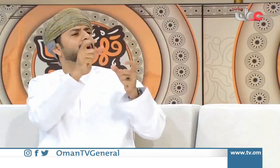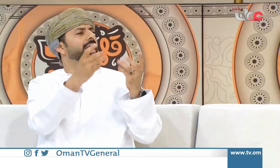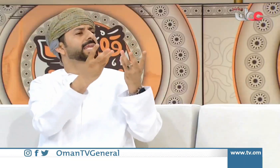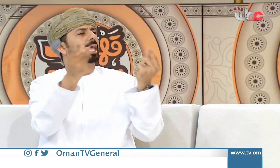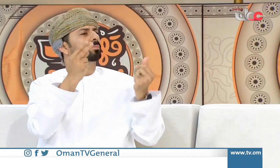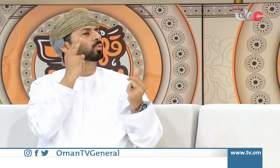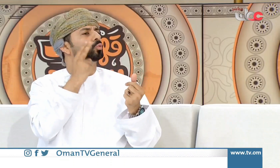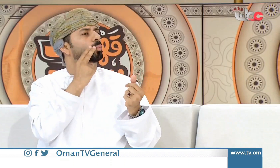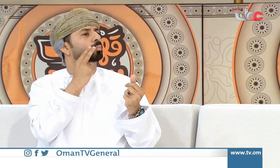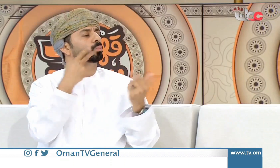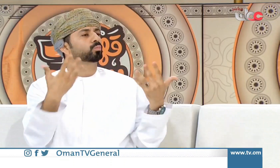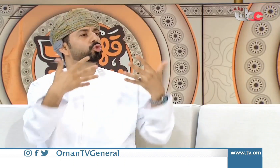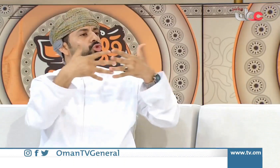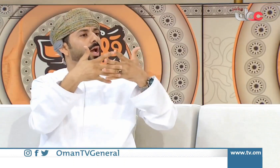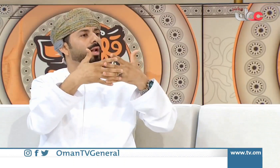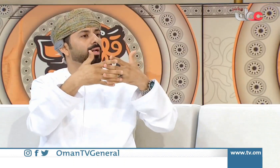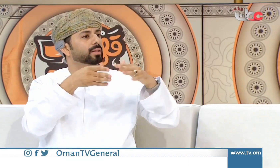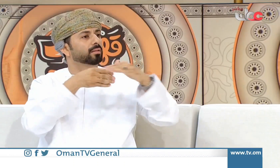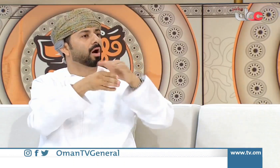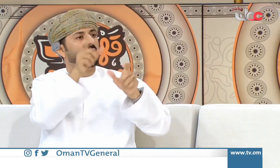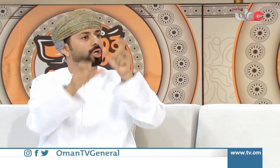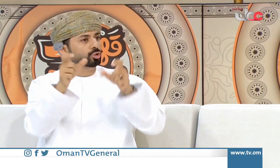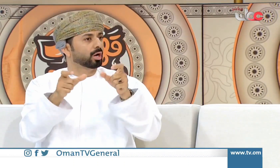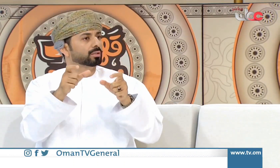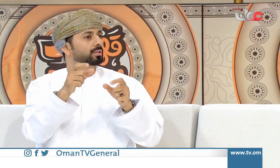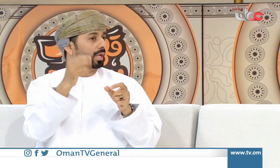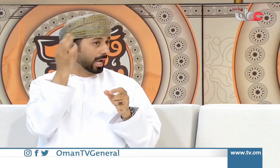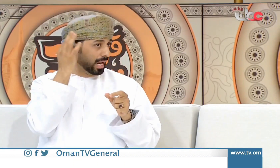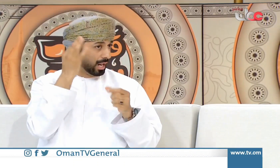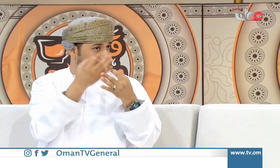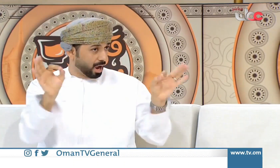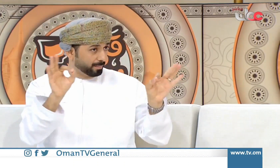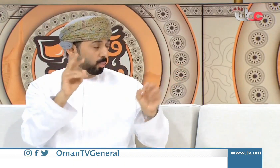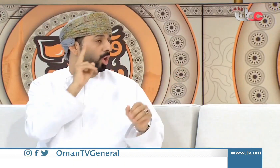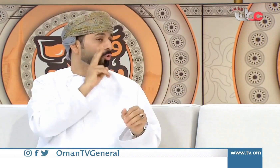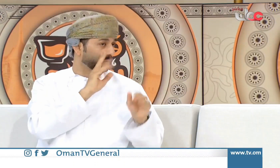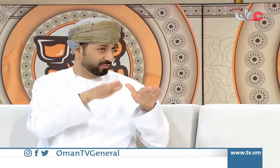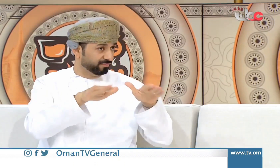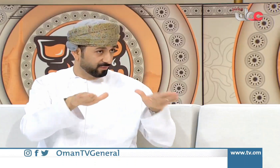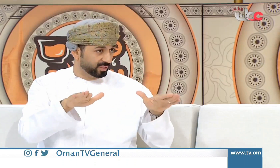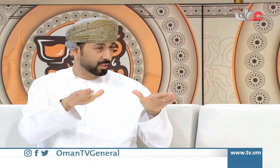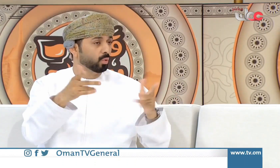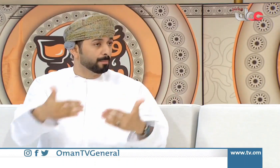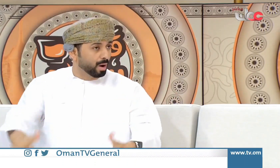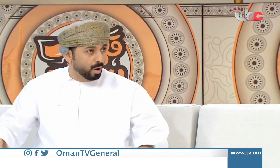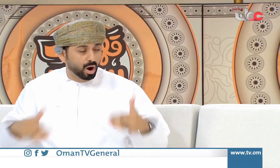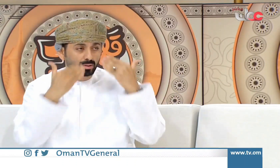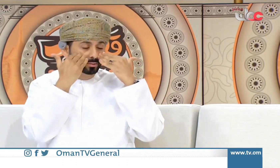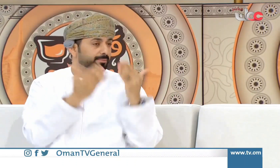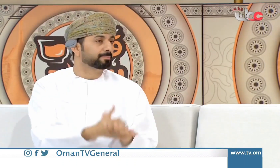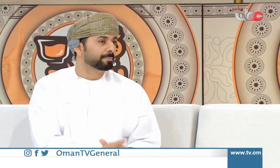ما شاء الله. هل هناك مشاركة من الأشخاص من ذوي الإعاقة السمعية أو كل المشاركين كانوا